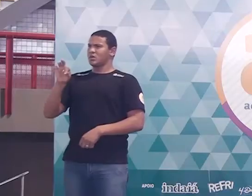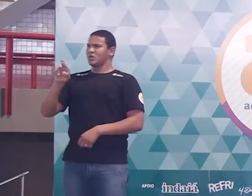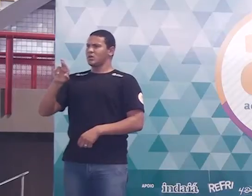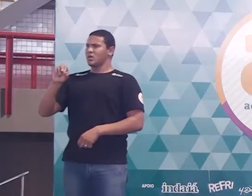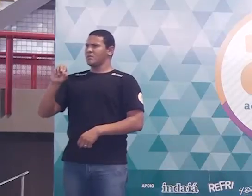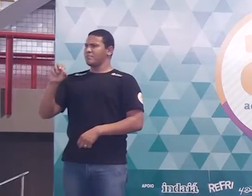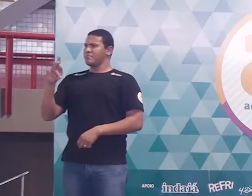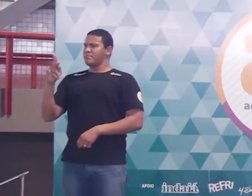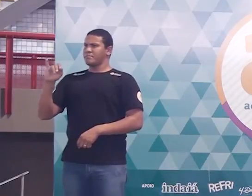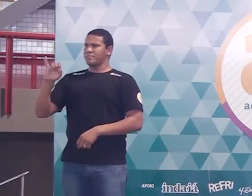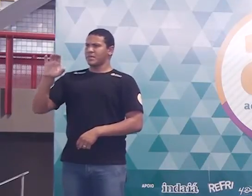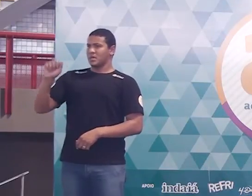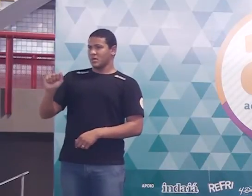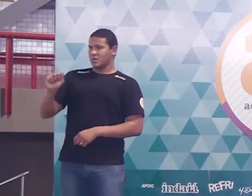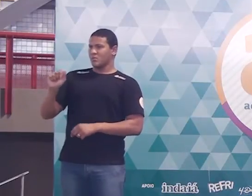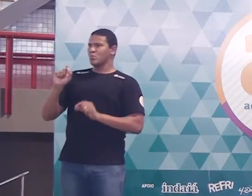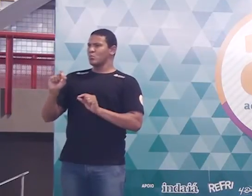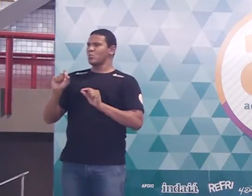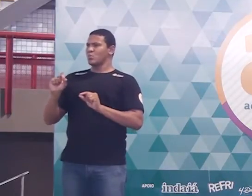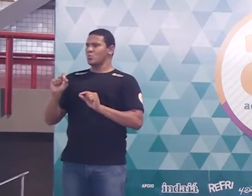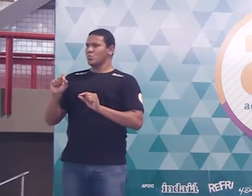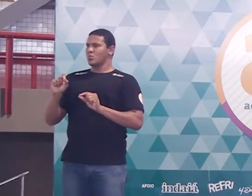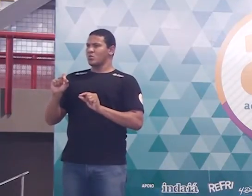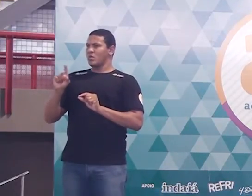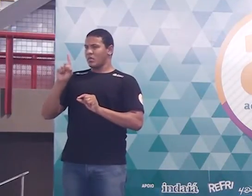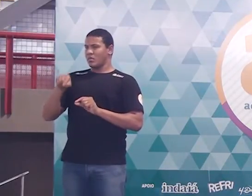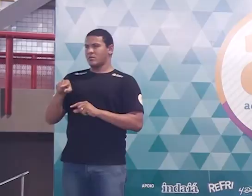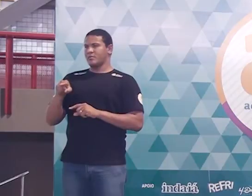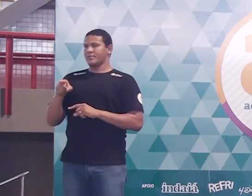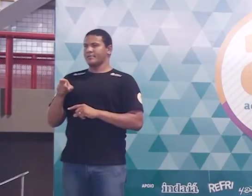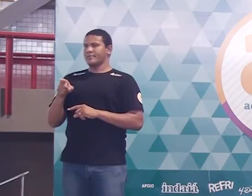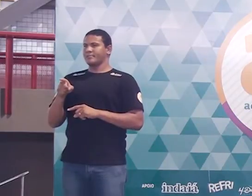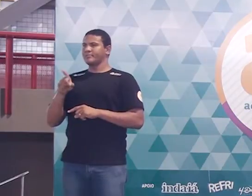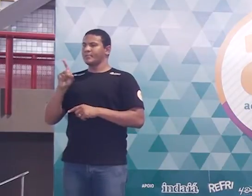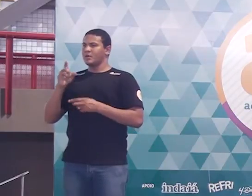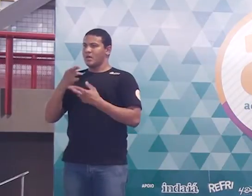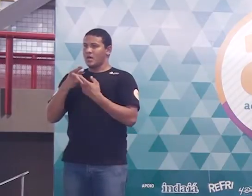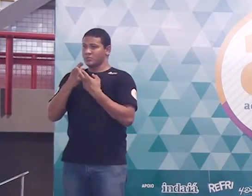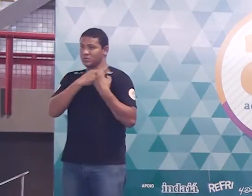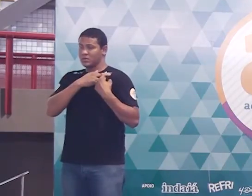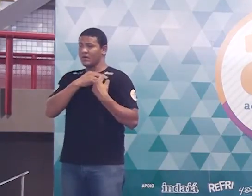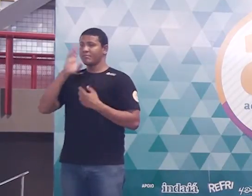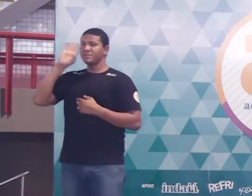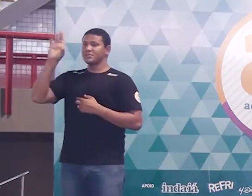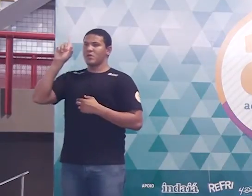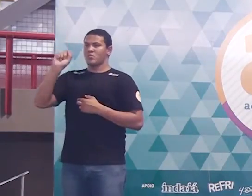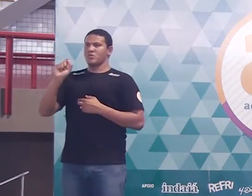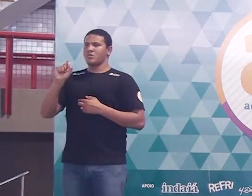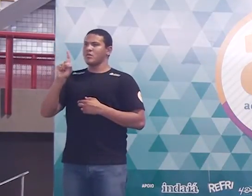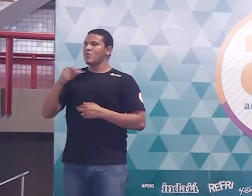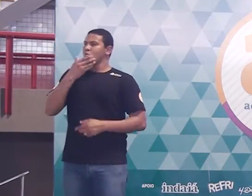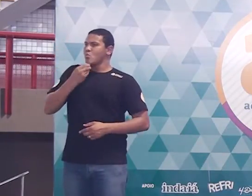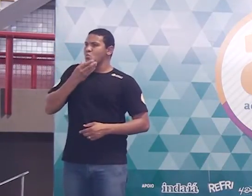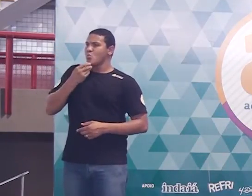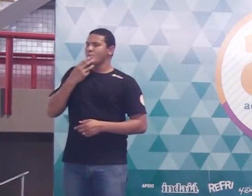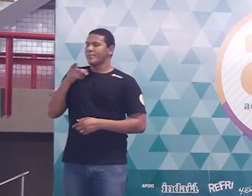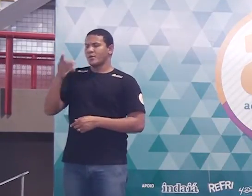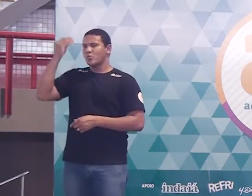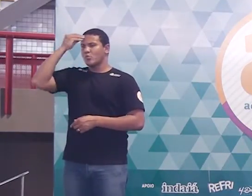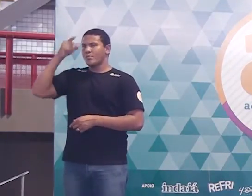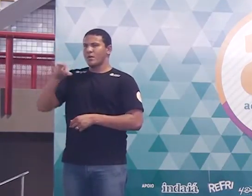antrópica? É quando o homem é o principal responsável por aquela modificação no